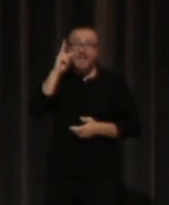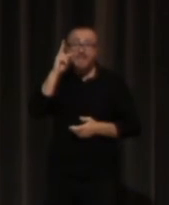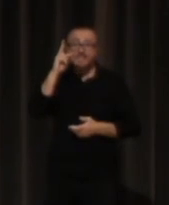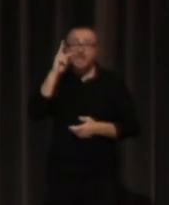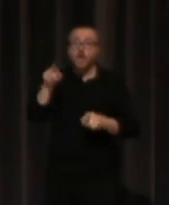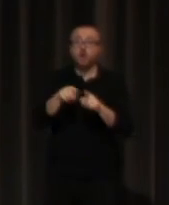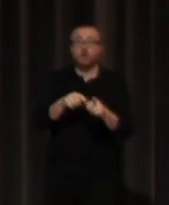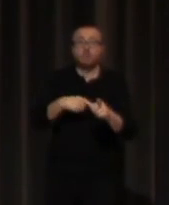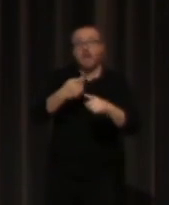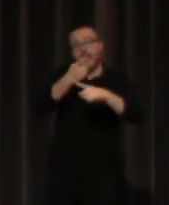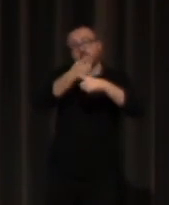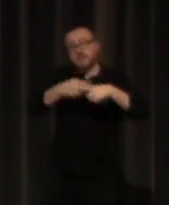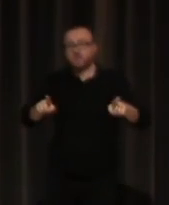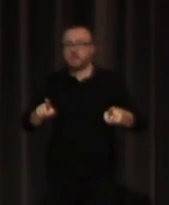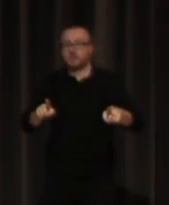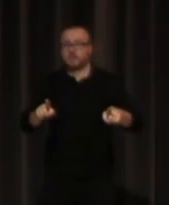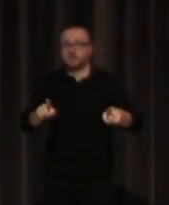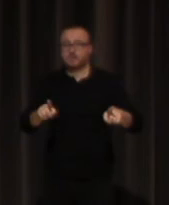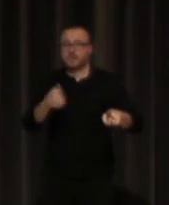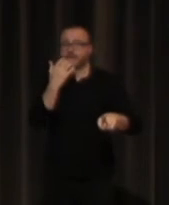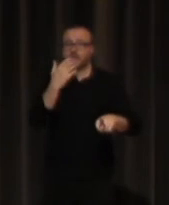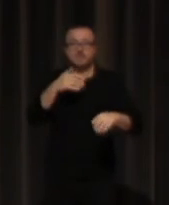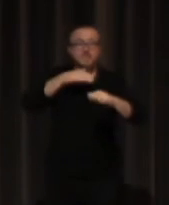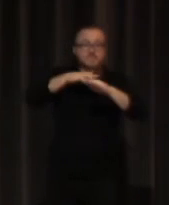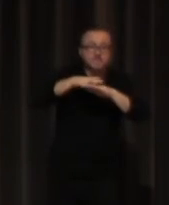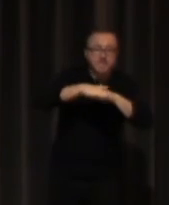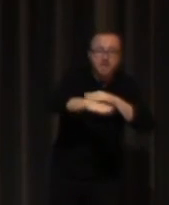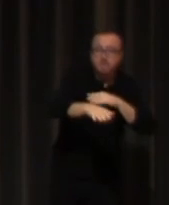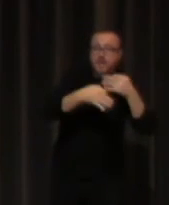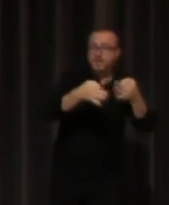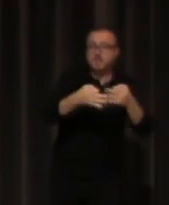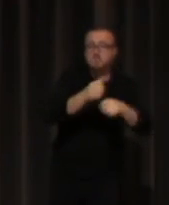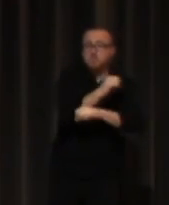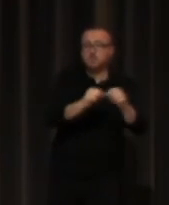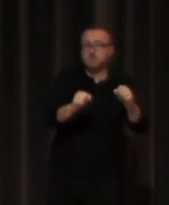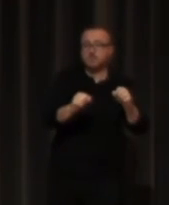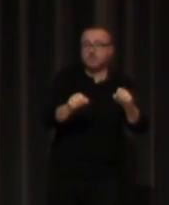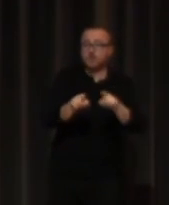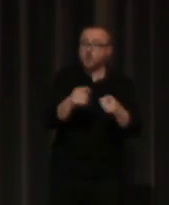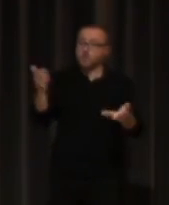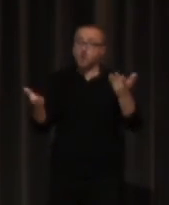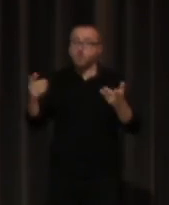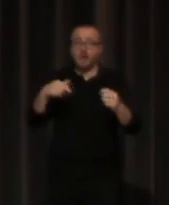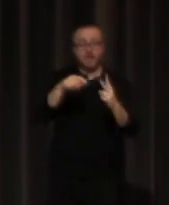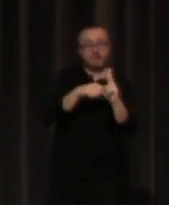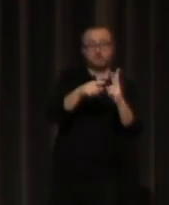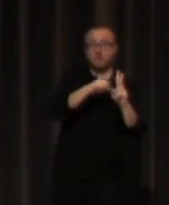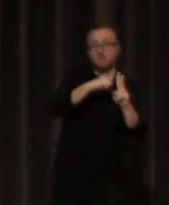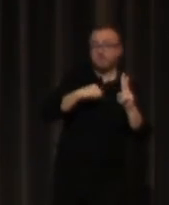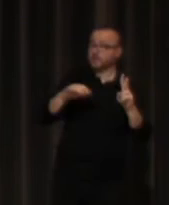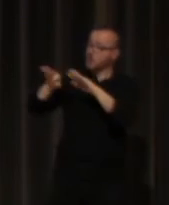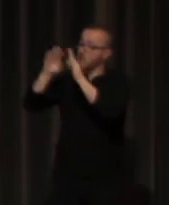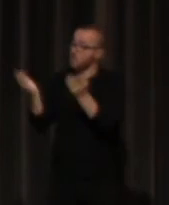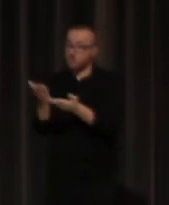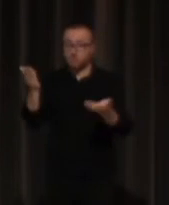canvien, res pot aguantar aquesta comparació. És a dir, que quan hem estat molt lluny, quan hem